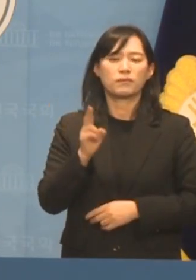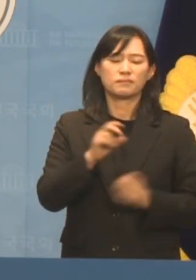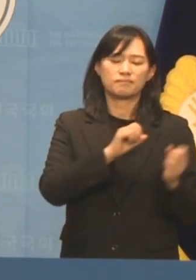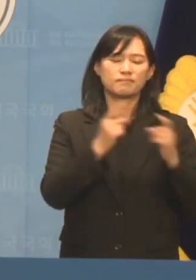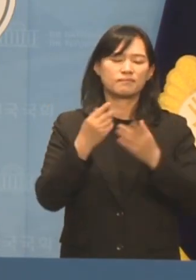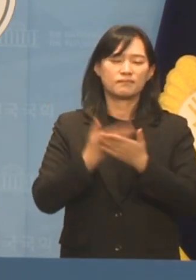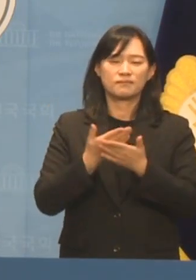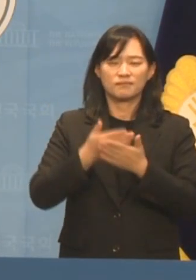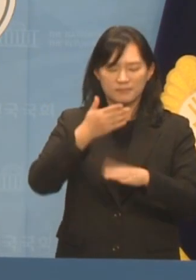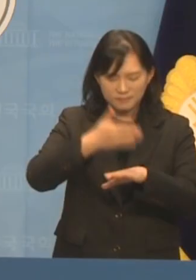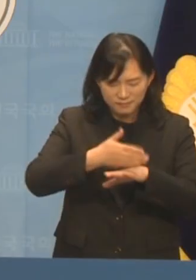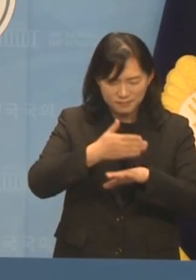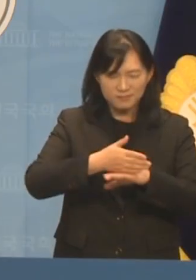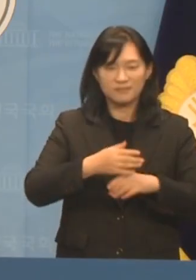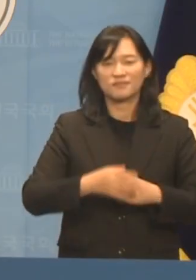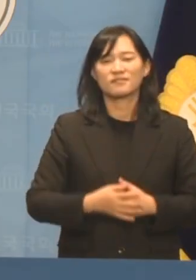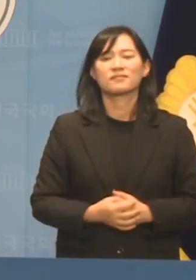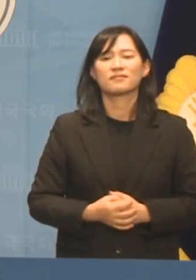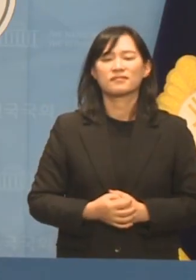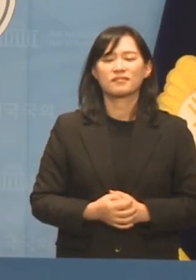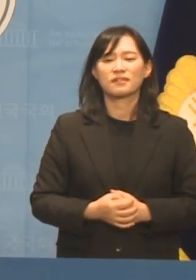살려주십시오. 감사합니다.